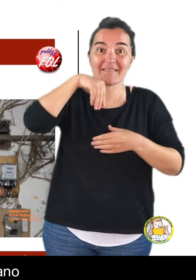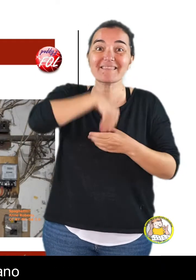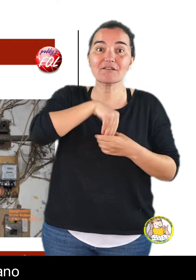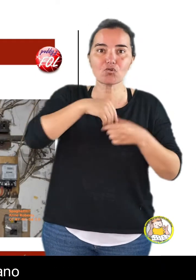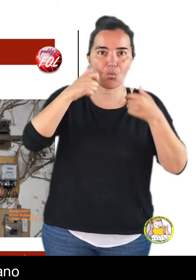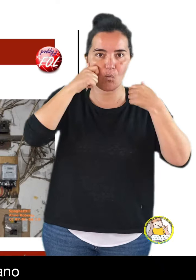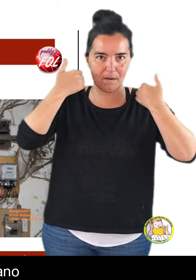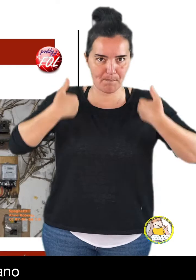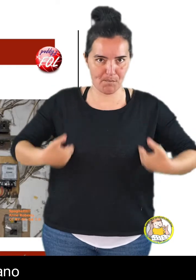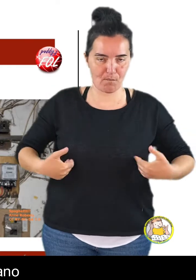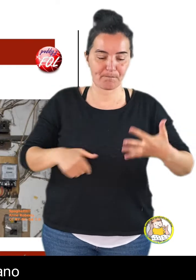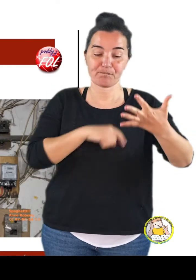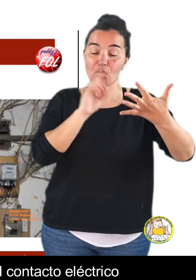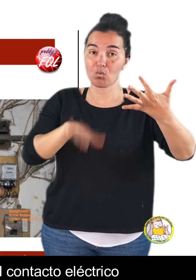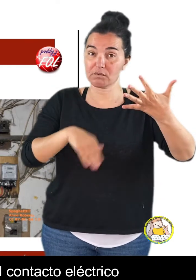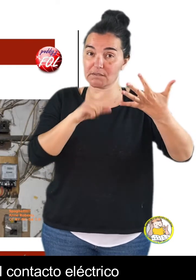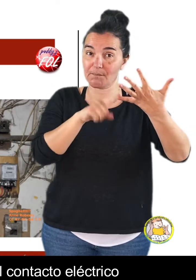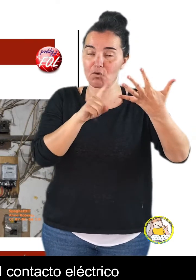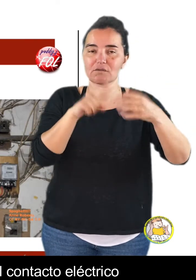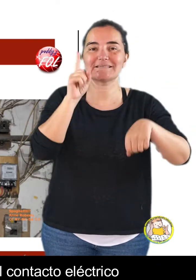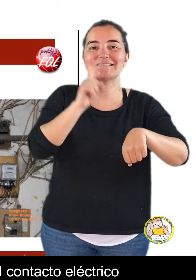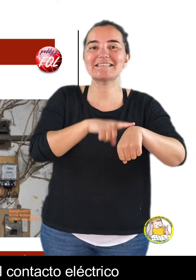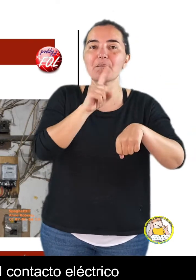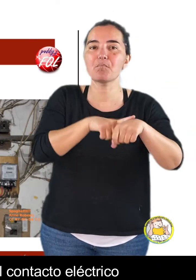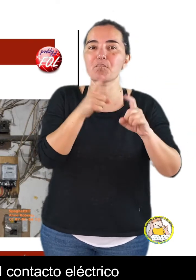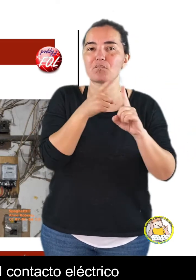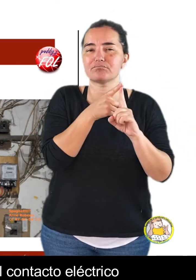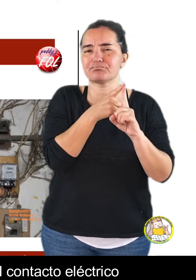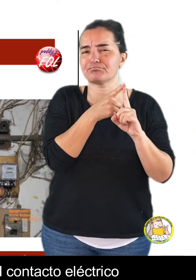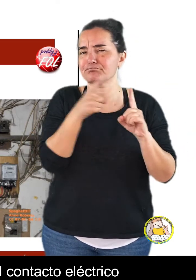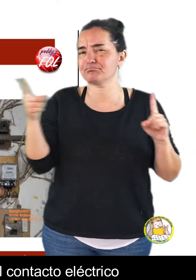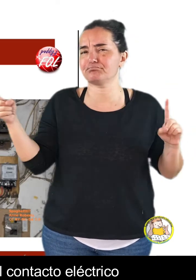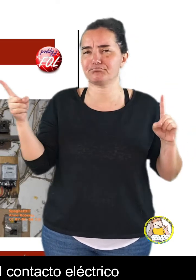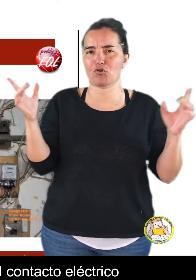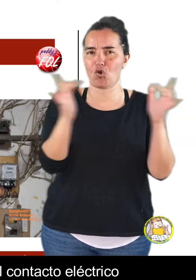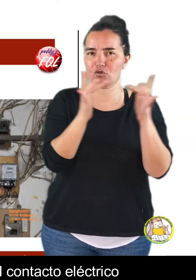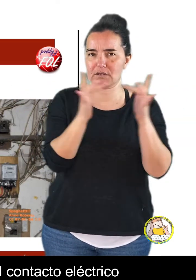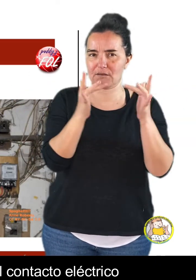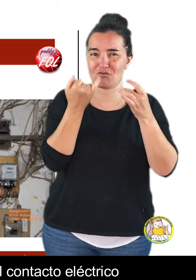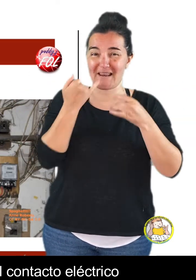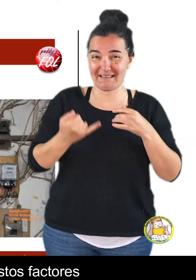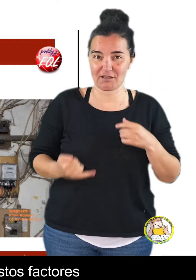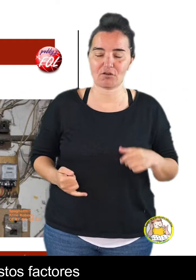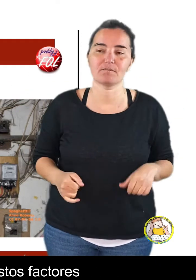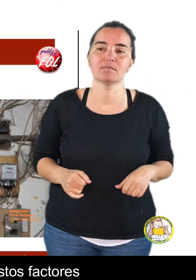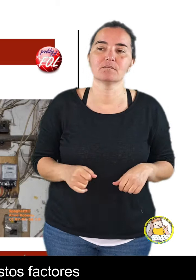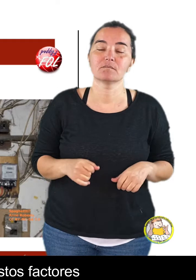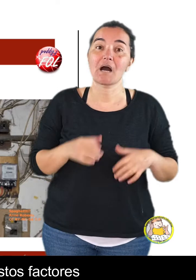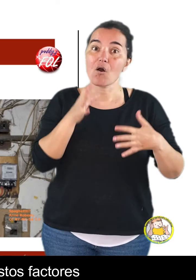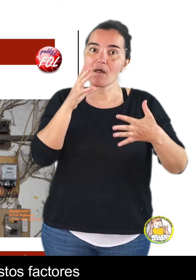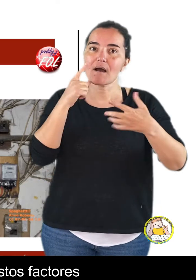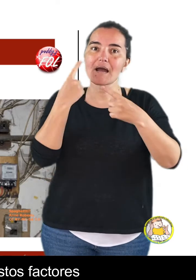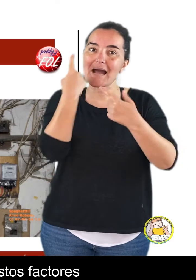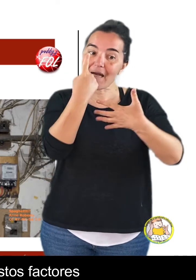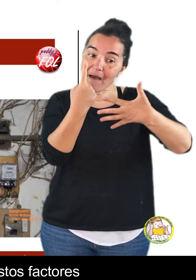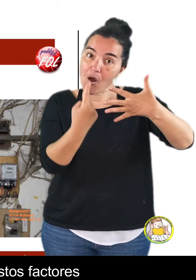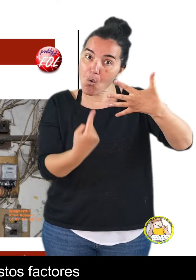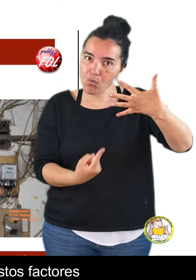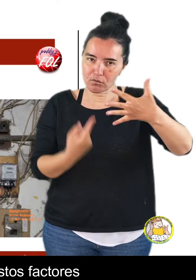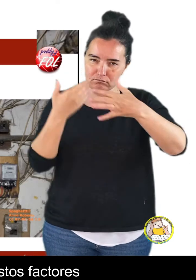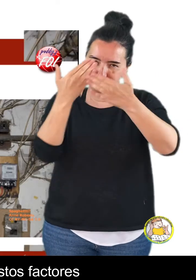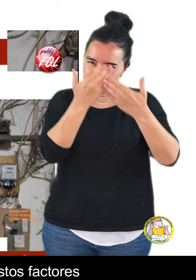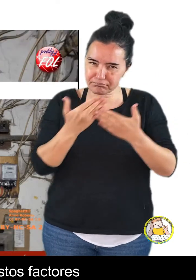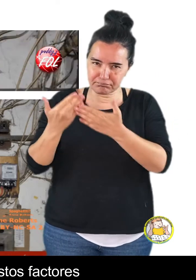circule dentro del cuerpo humano. Y en último lugar, el tiempo que dure el contacto eléctrico. Vamos a analizar cada uno de